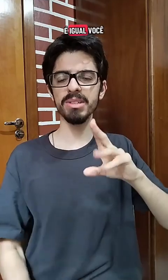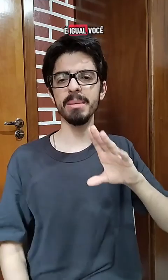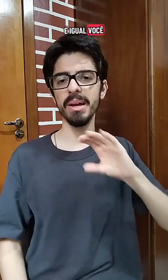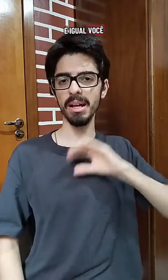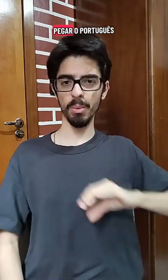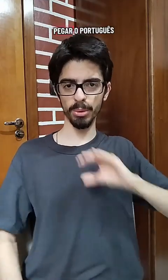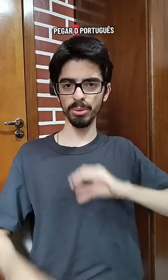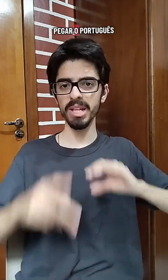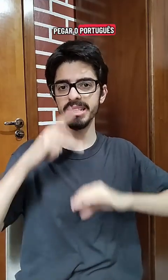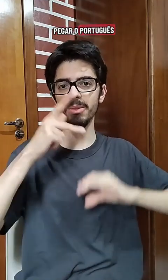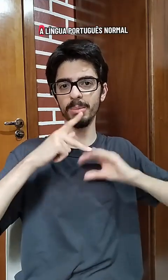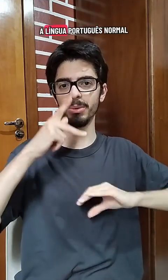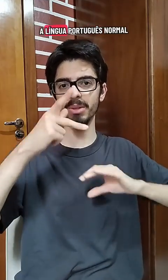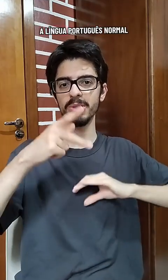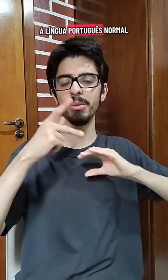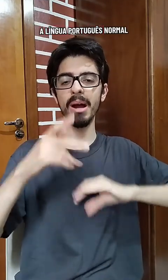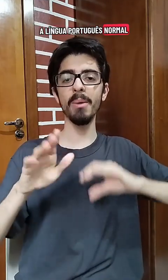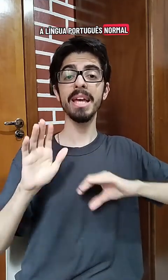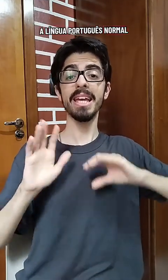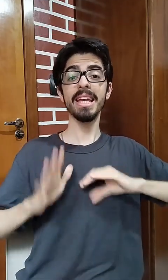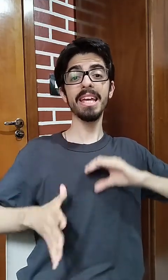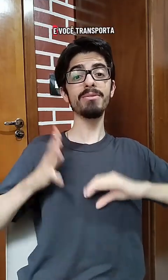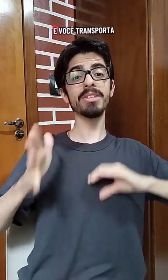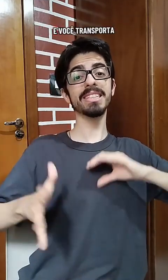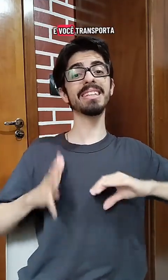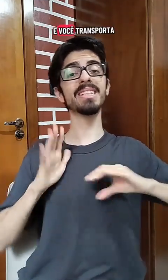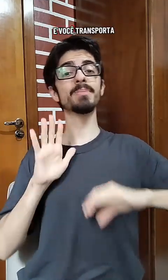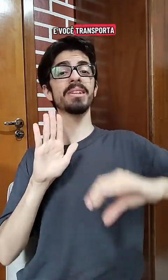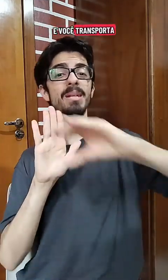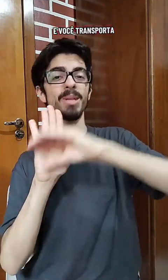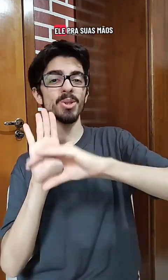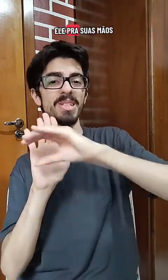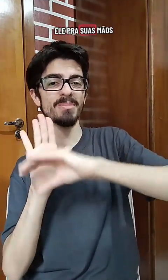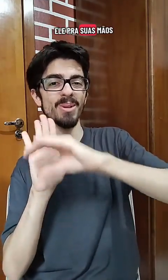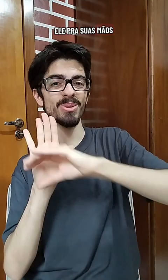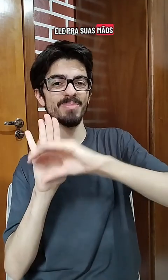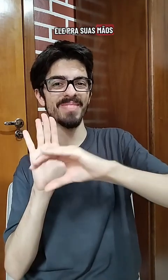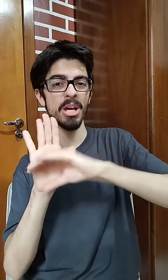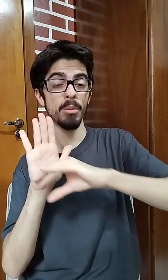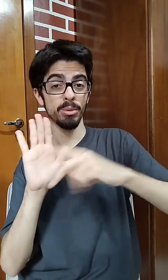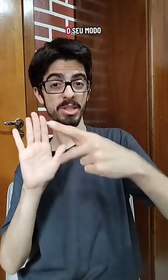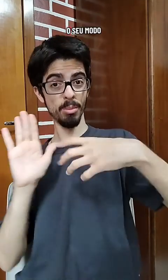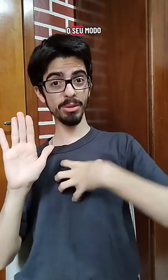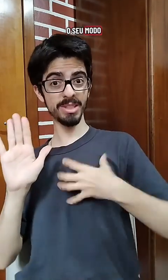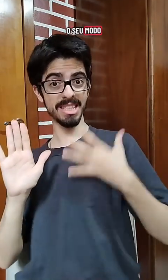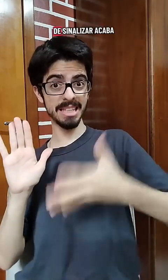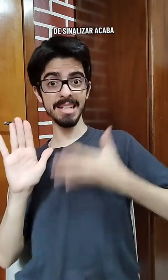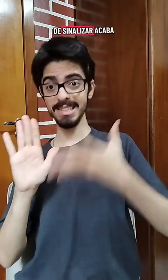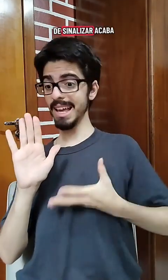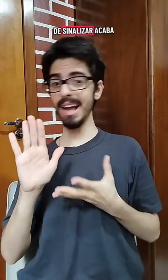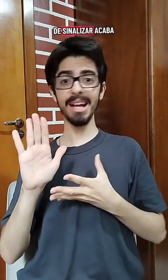você pegar o português, a língua português normal, e você transporta ele para suas mãos. O seu modo de sinalizar